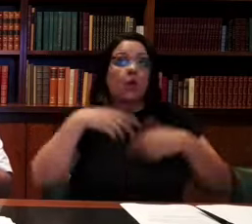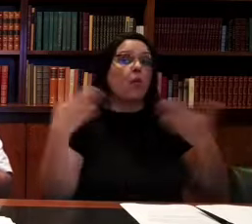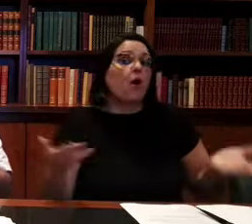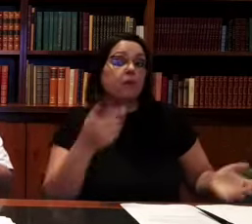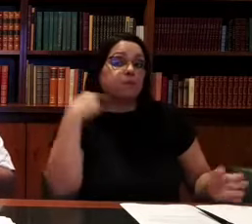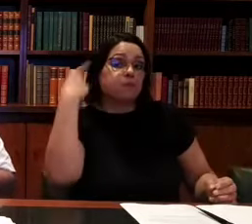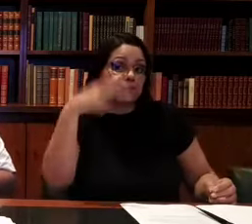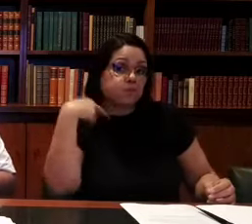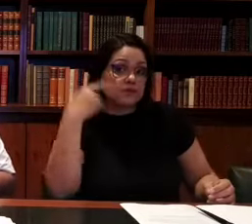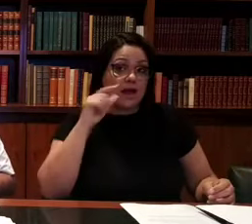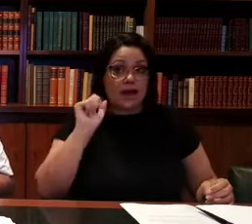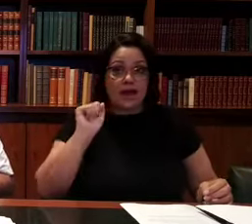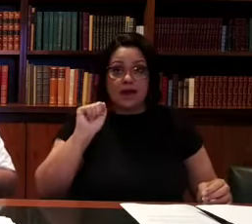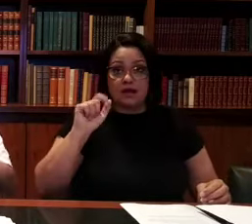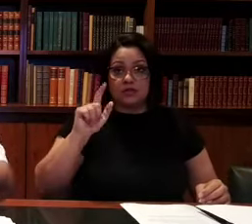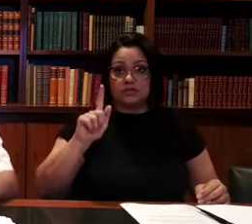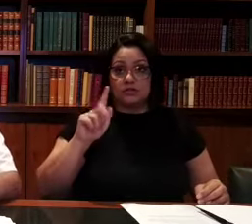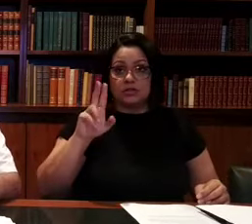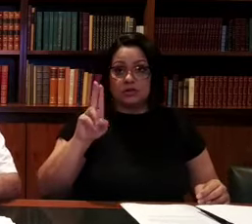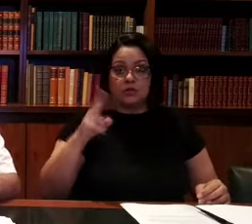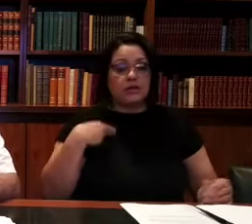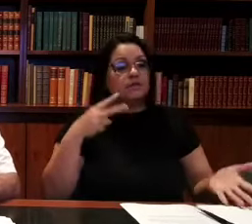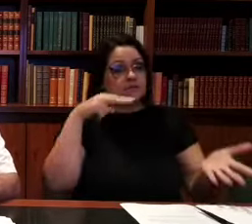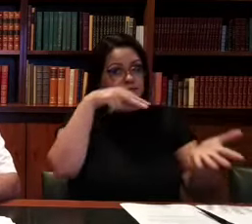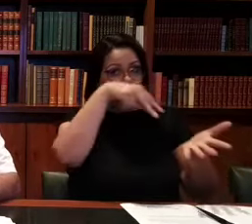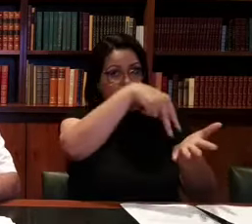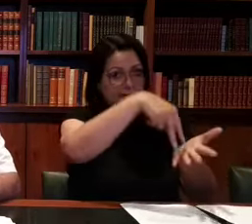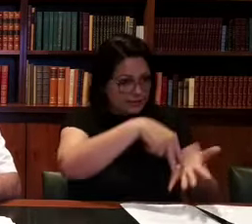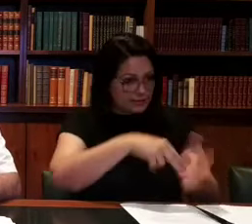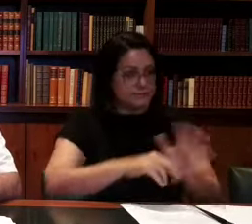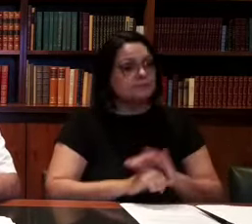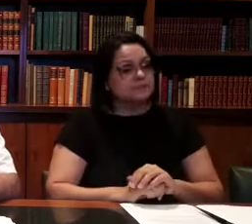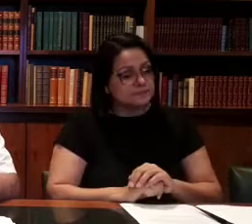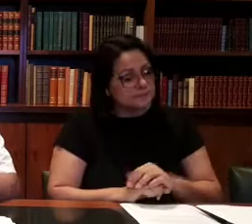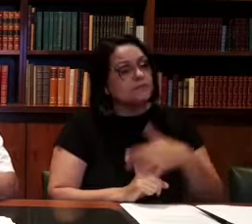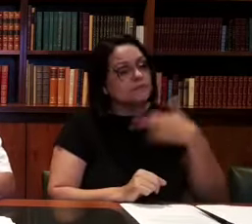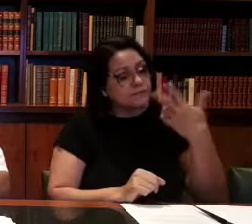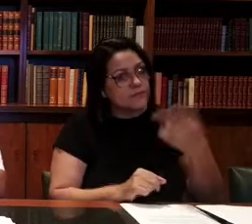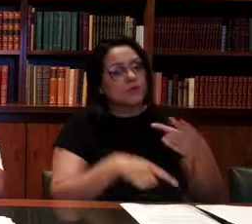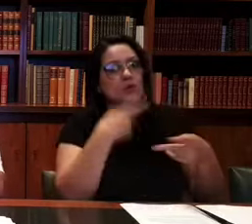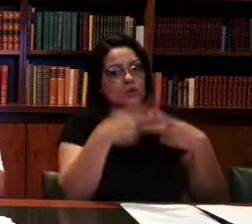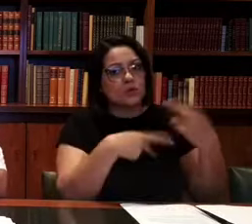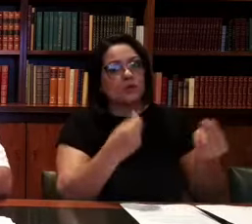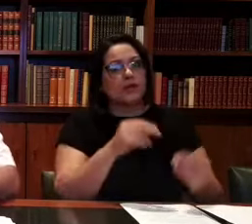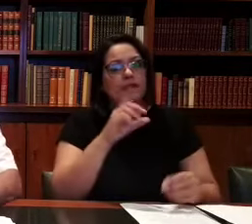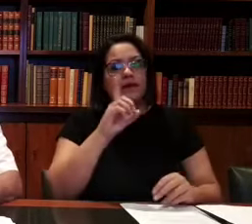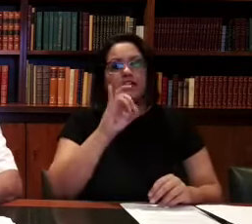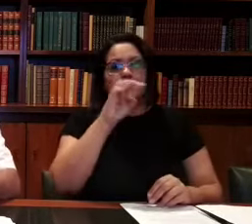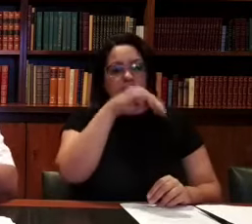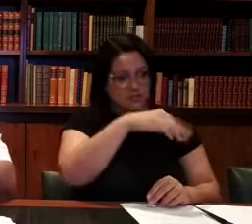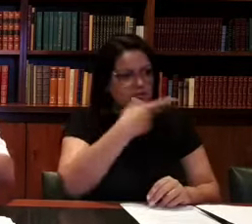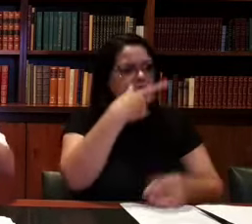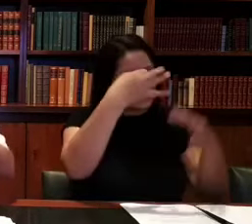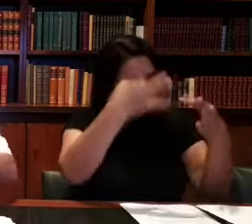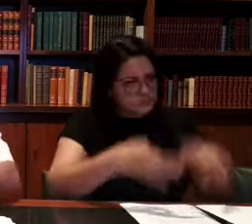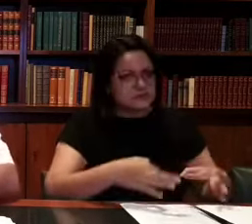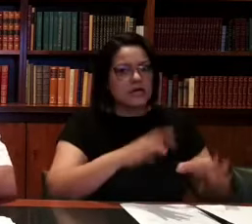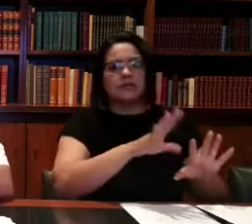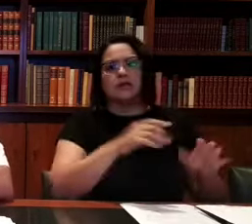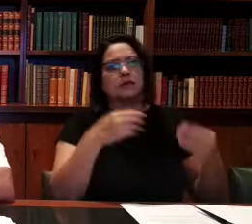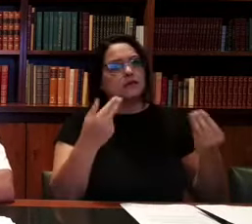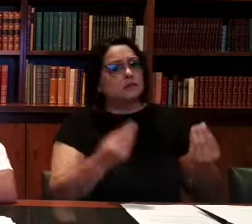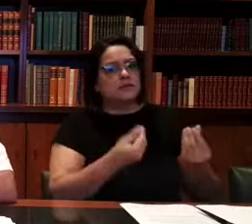que ele era ágil na época o André ele foi lá e eu disse que a Dinha estava certo TV